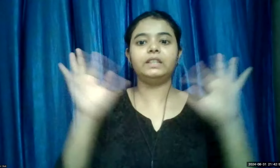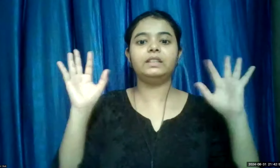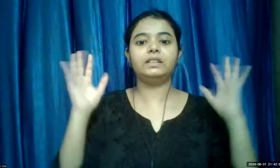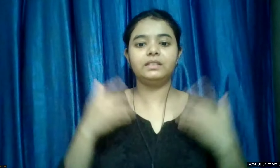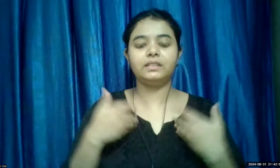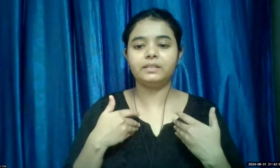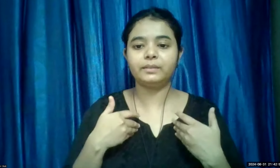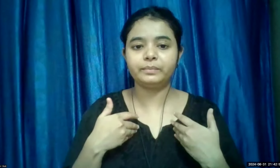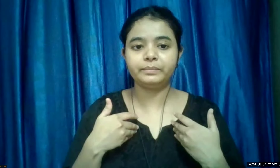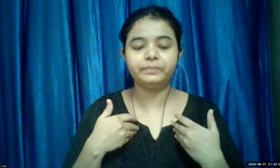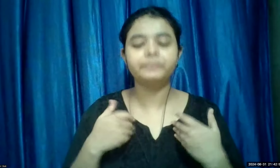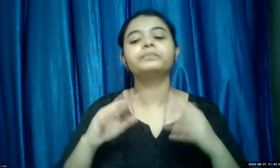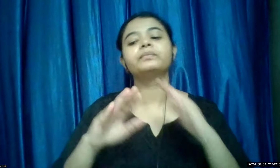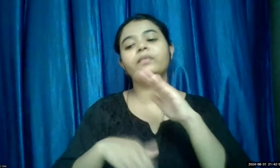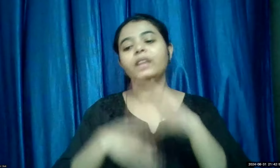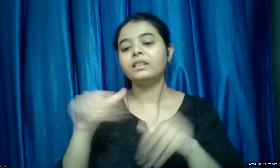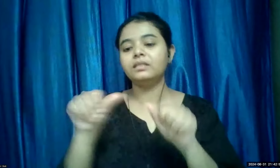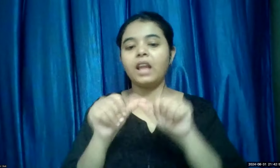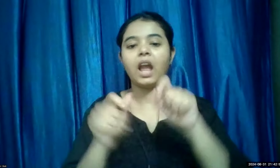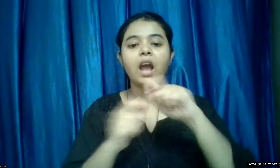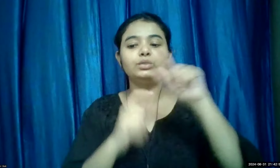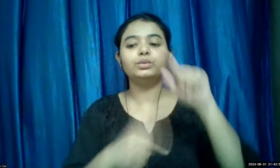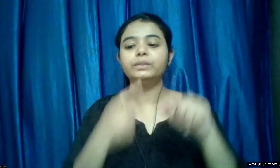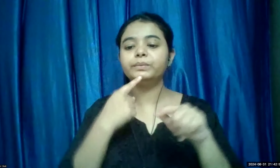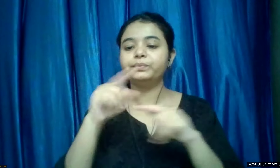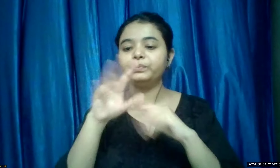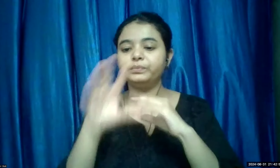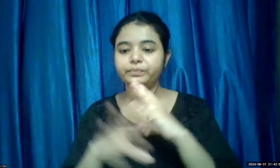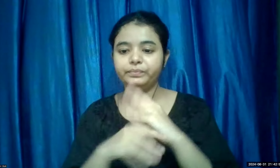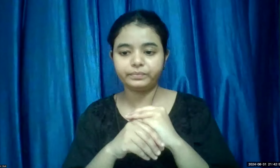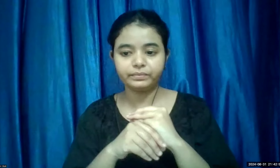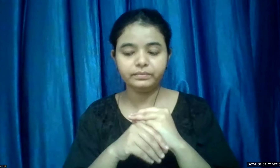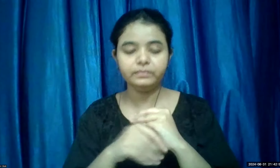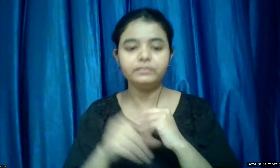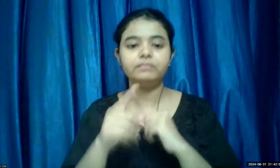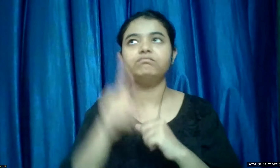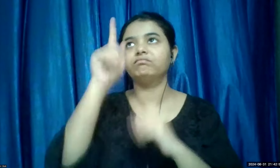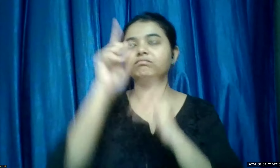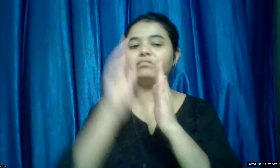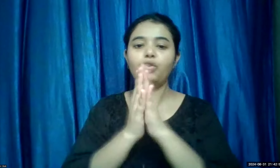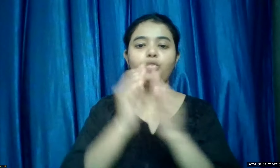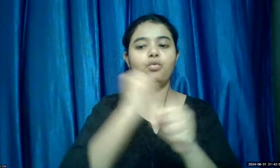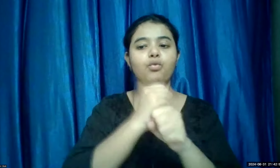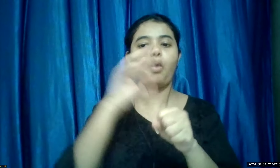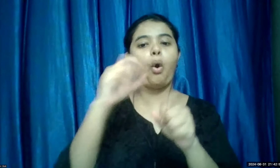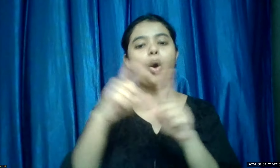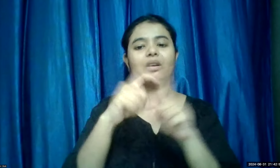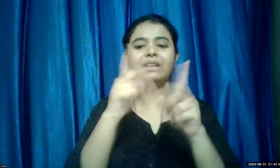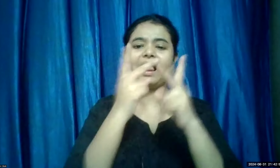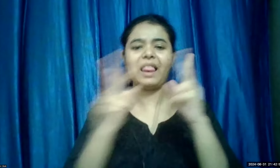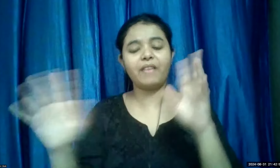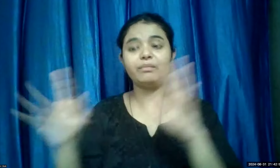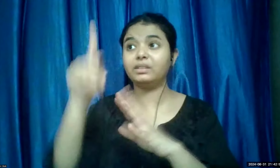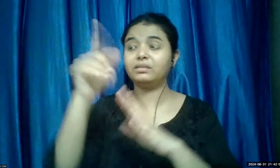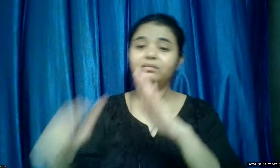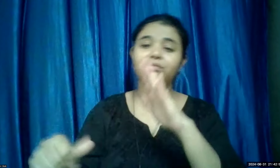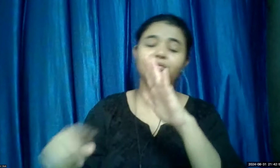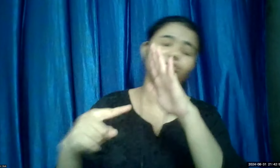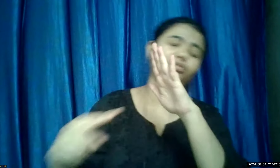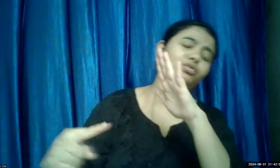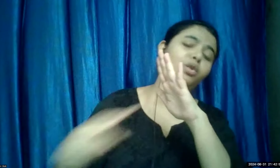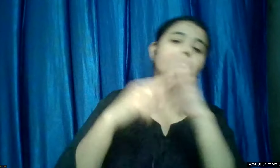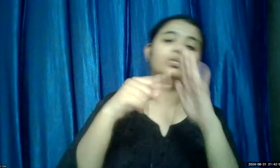और फिर अर्जुन आगे कह रहे हैं कि आप देवों के भी देव हैं। हम लोग कभी कभी, आप किसी ज्योतिषी के पास